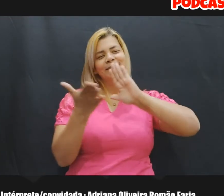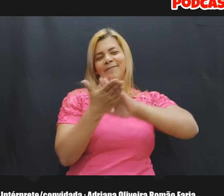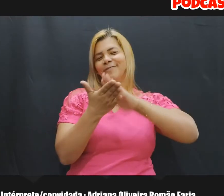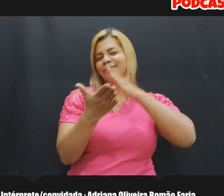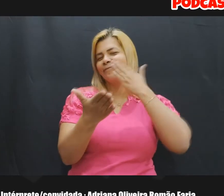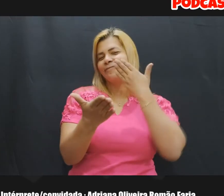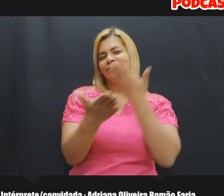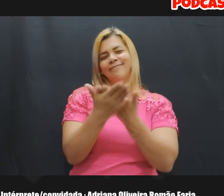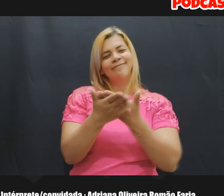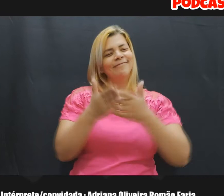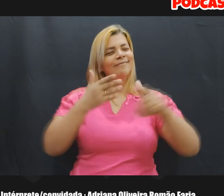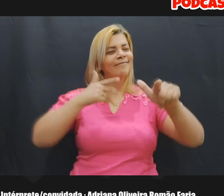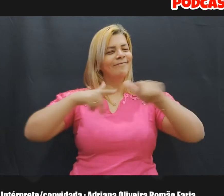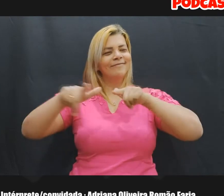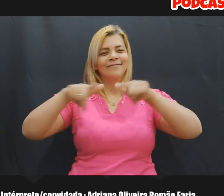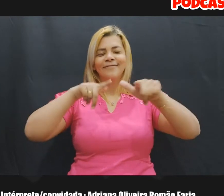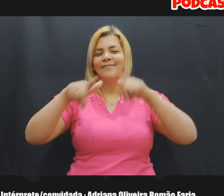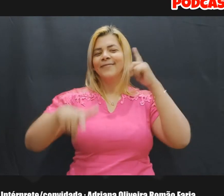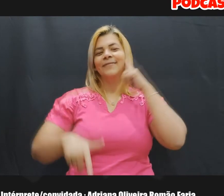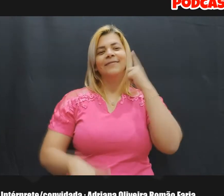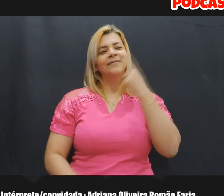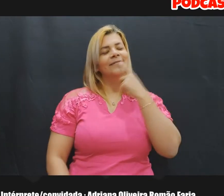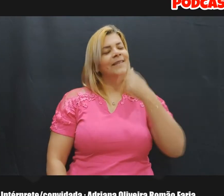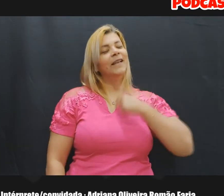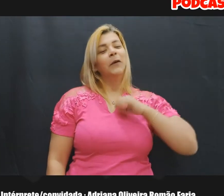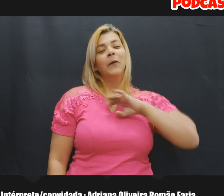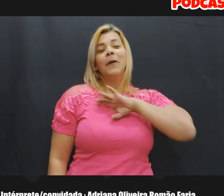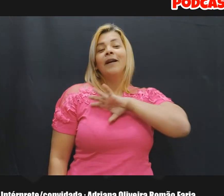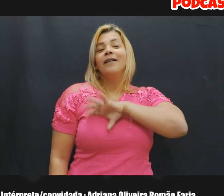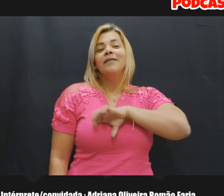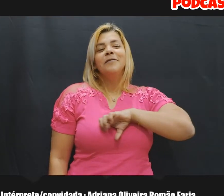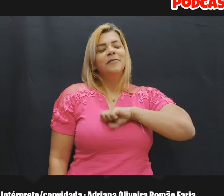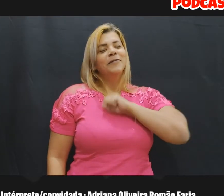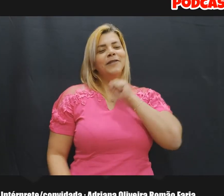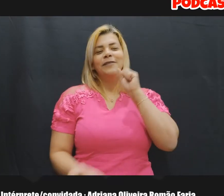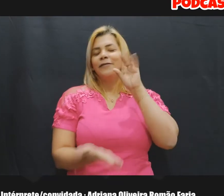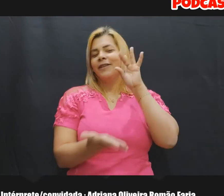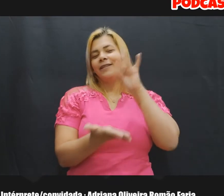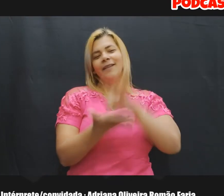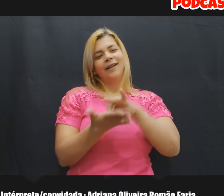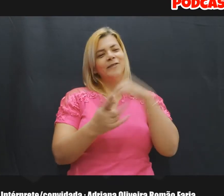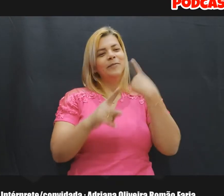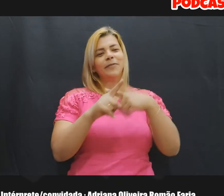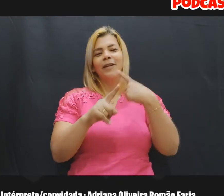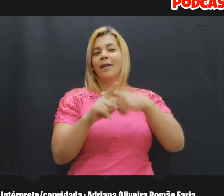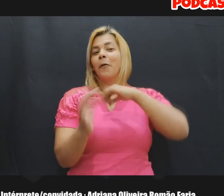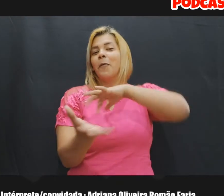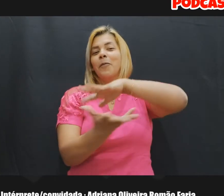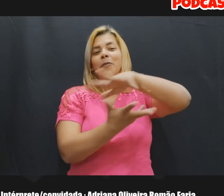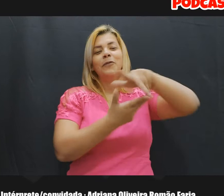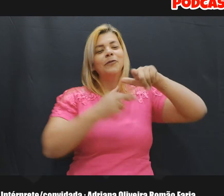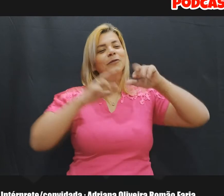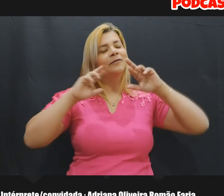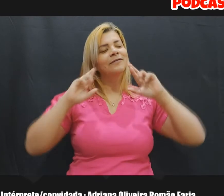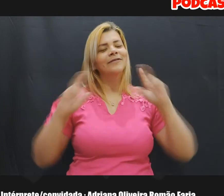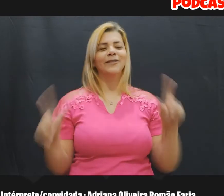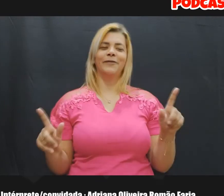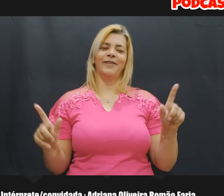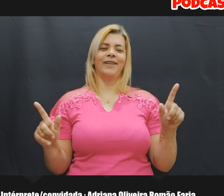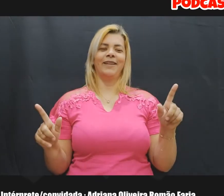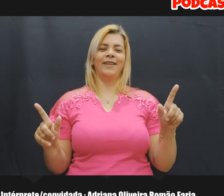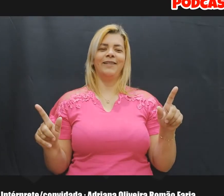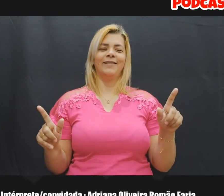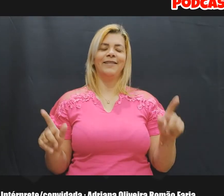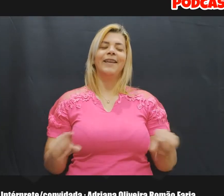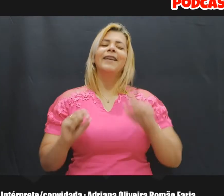mim trabalhar com surdos, para me ajudar, porque é um mundo diferente. E quem